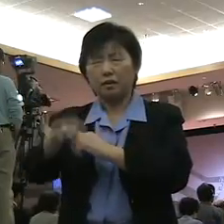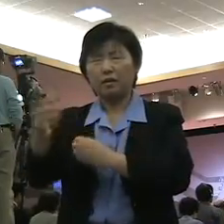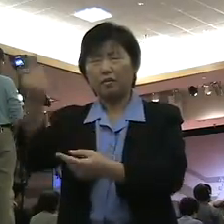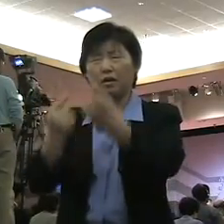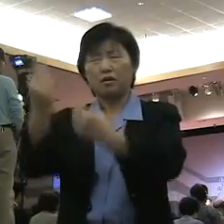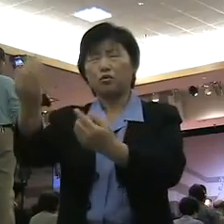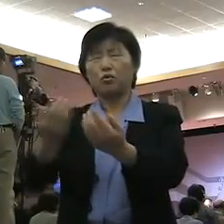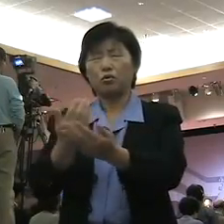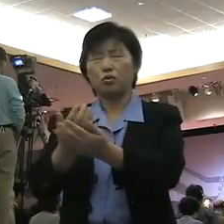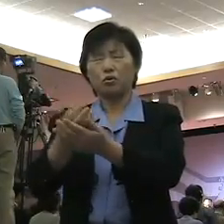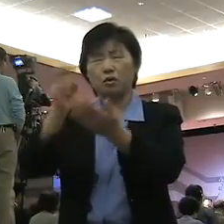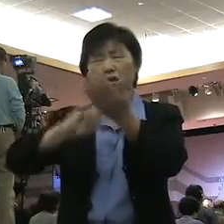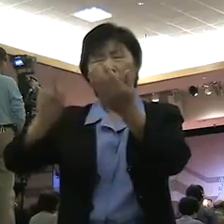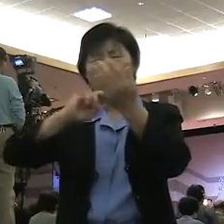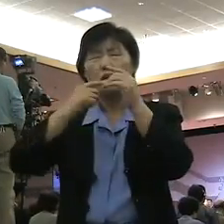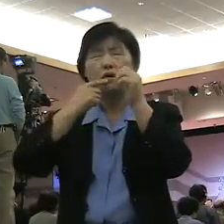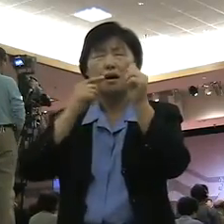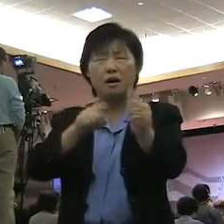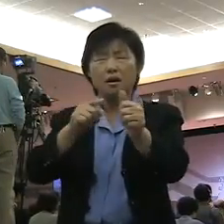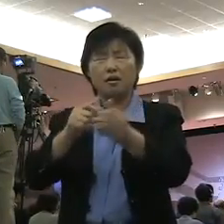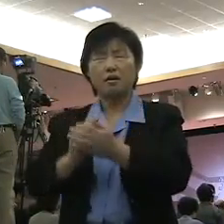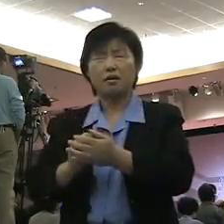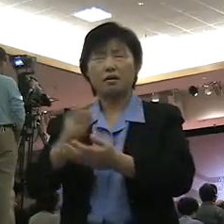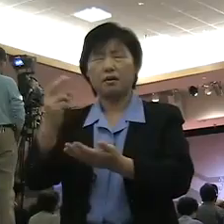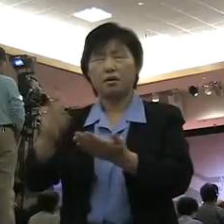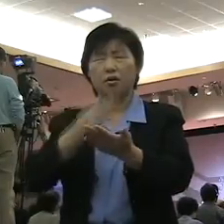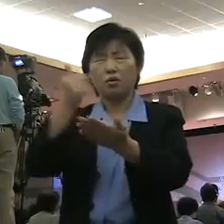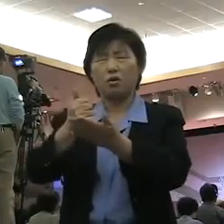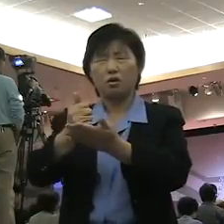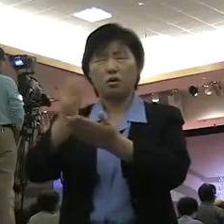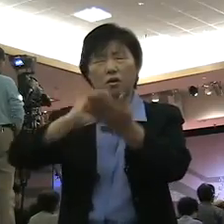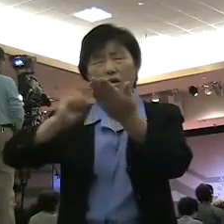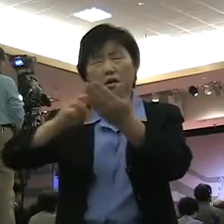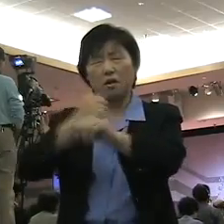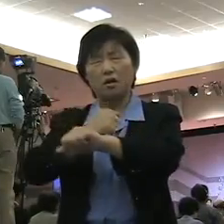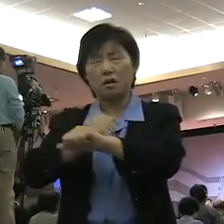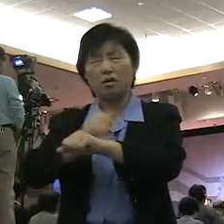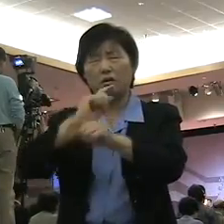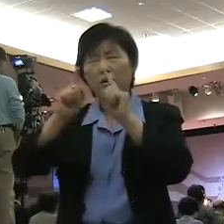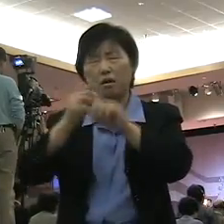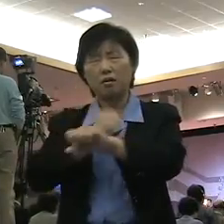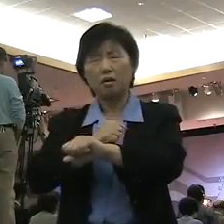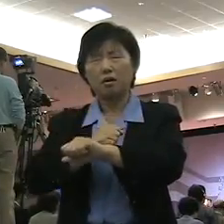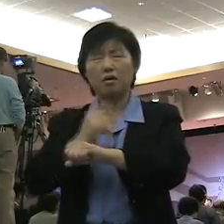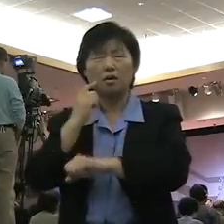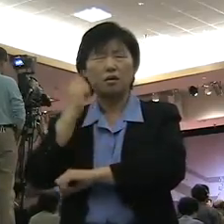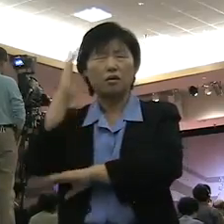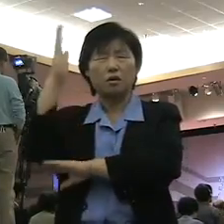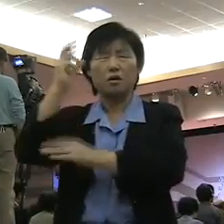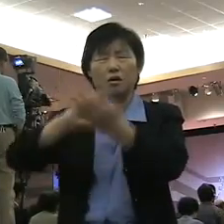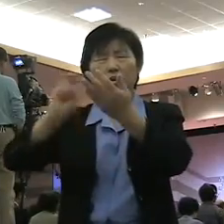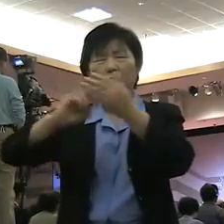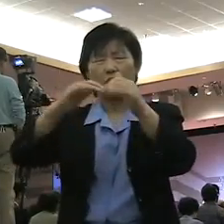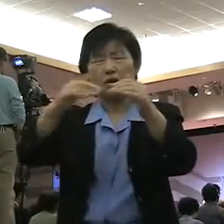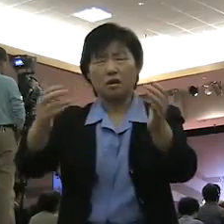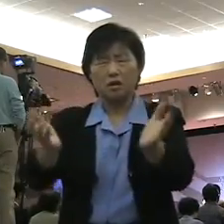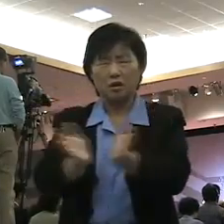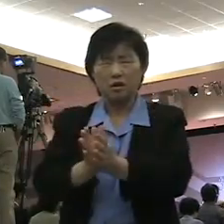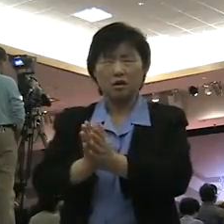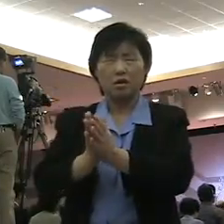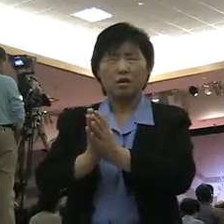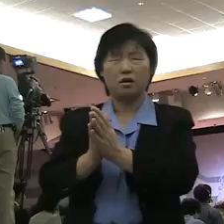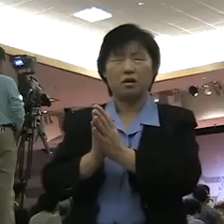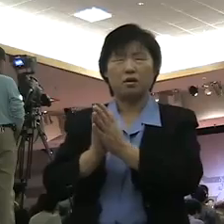주시옵소서. 찬양하라 찬양하라 여호와를 찬양하라 말씀하신 주님, 영광의 찬양대에 천상의